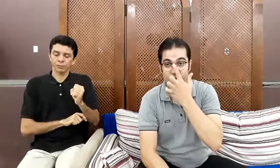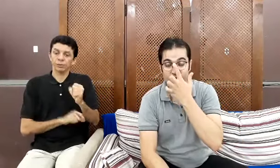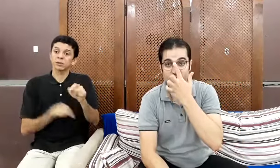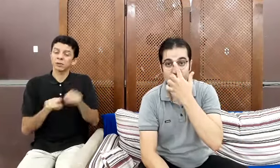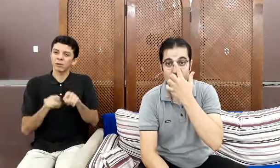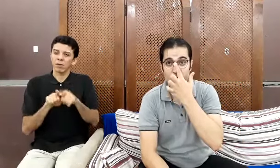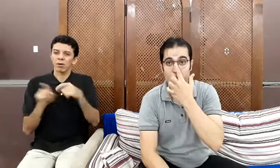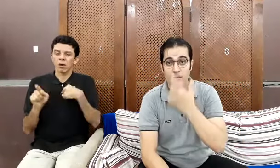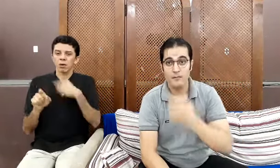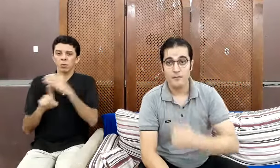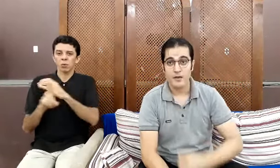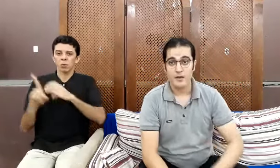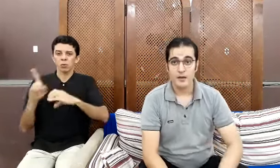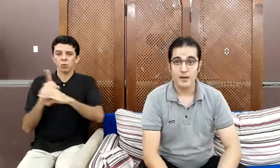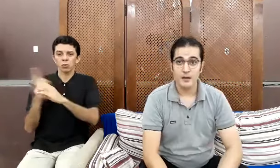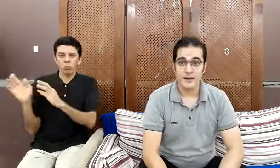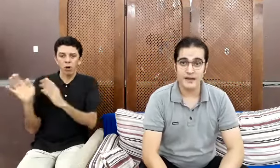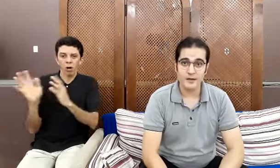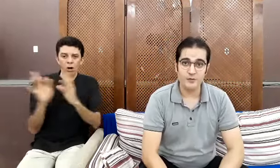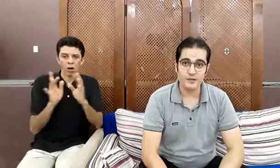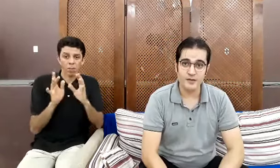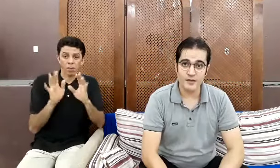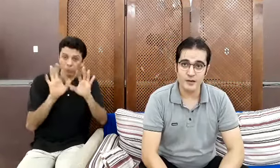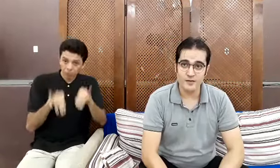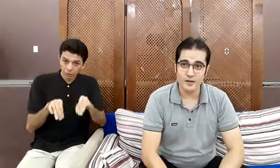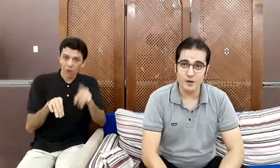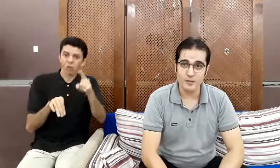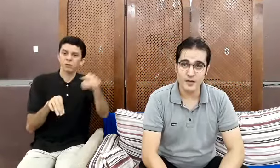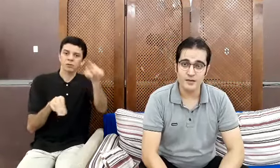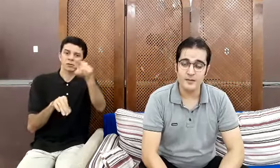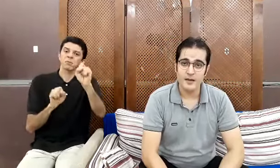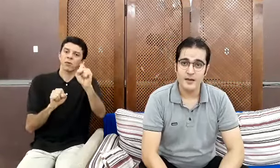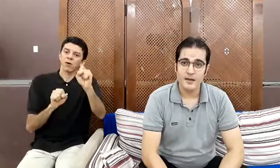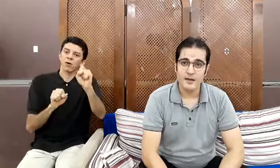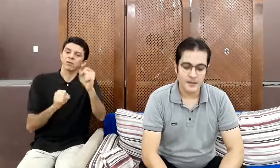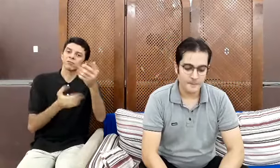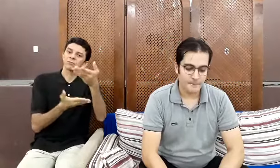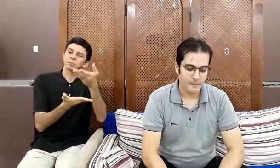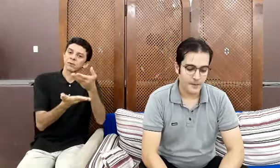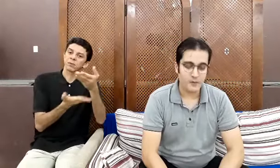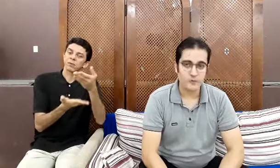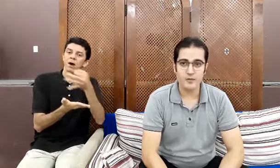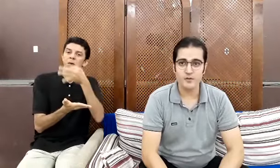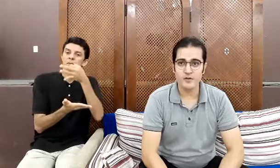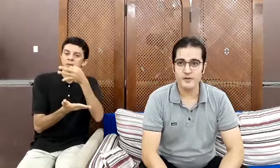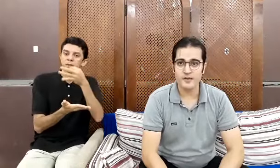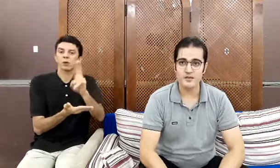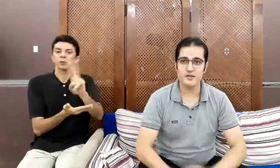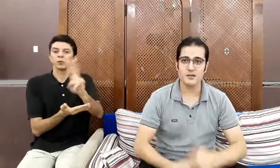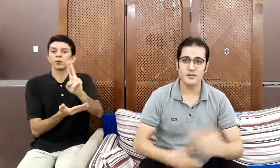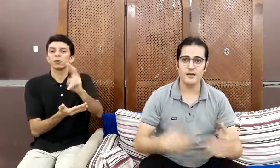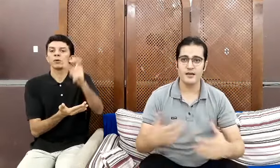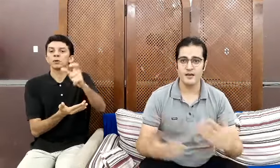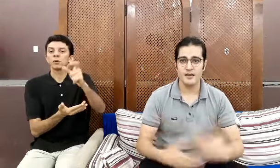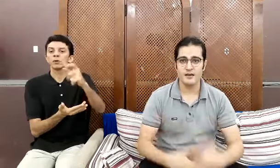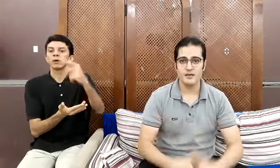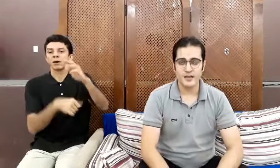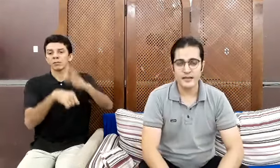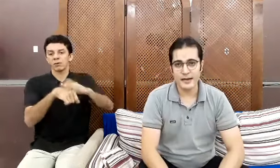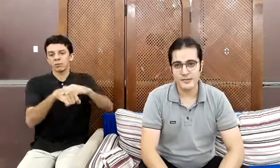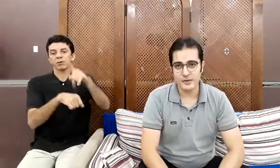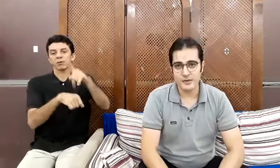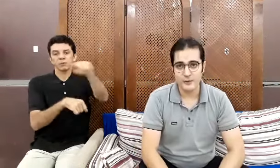nos assistindo, para quem está nos visitando aí virtualmente, e para os membros da nossa igreja, a gente também vai